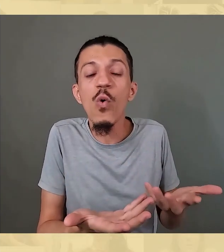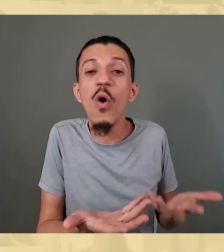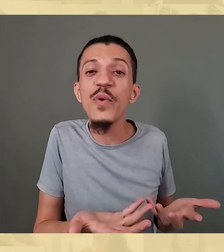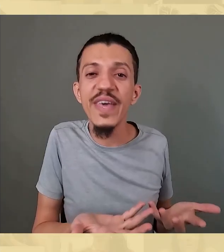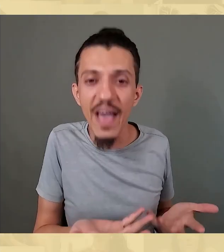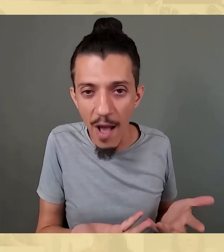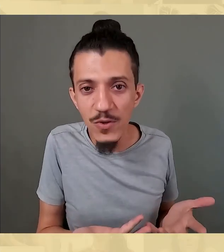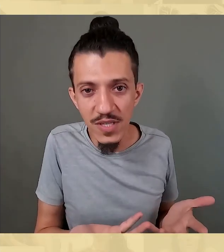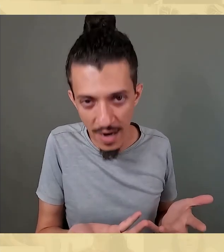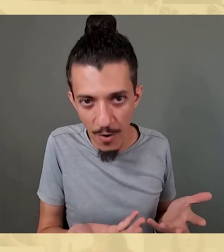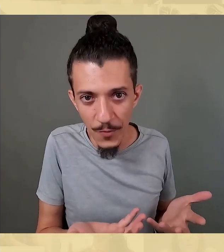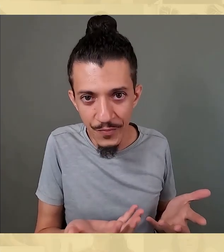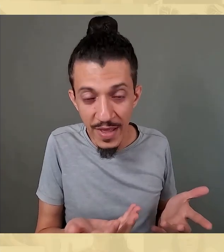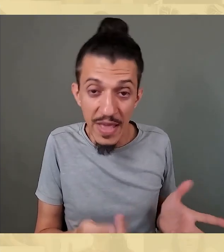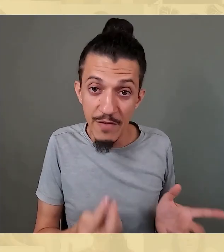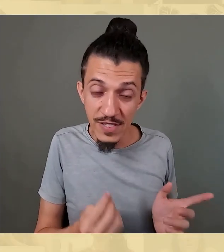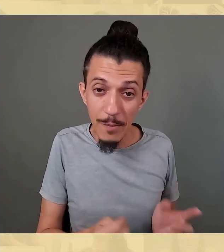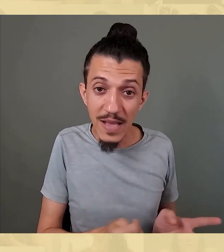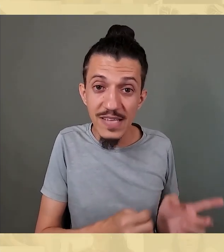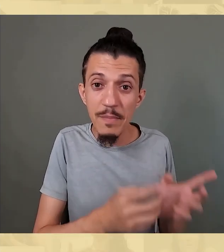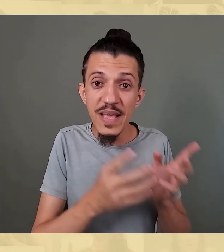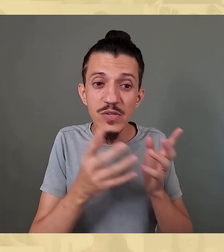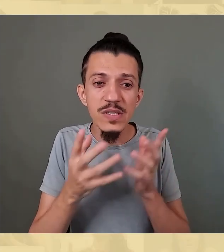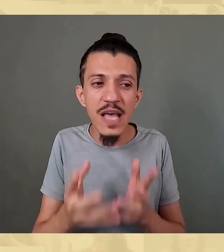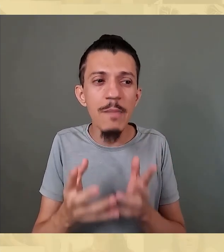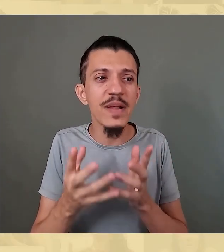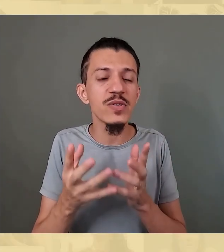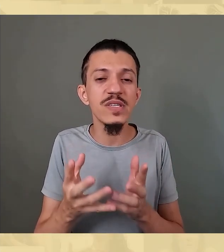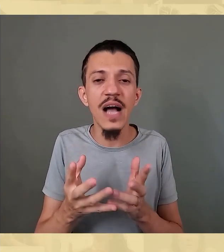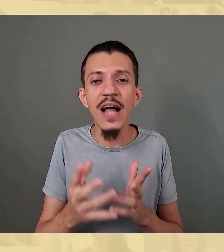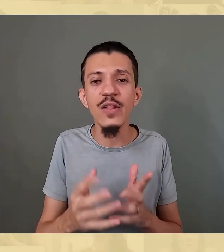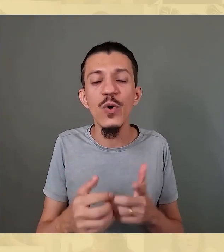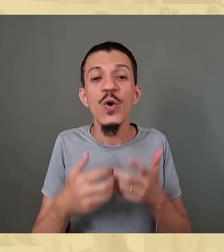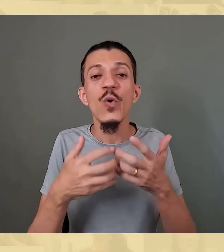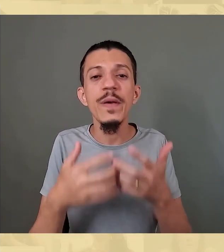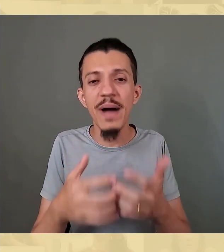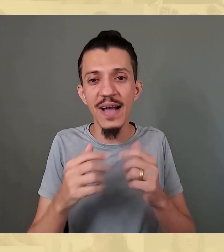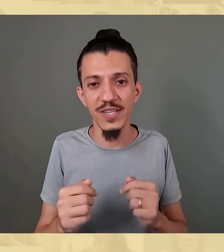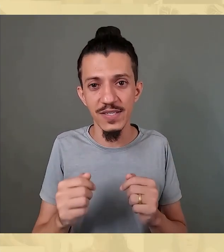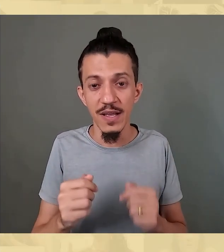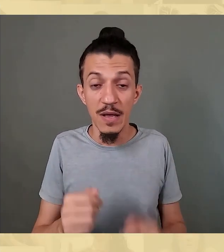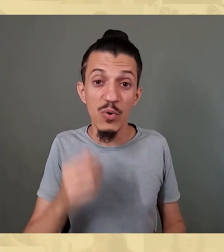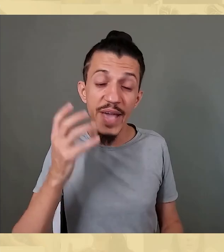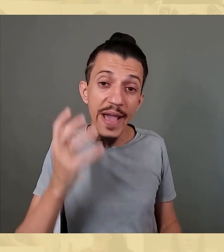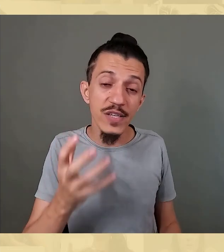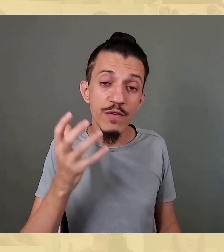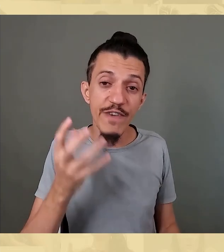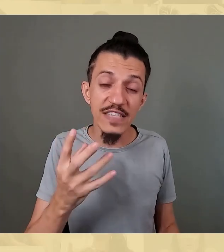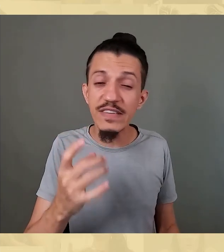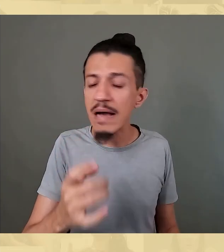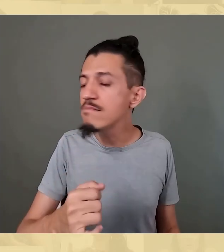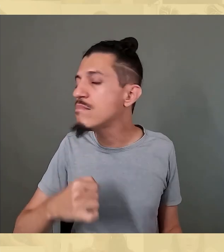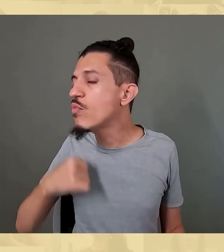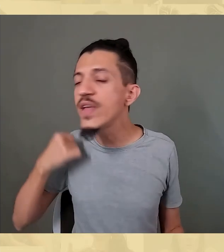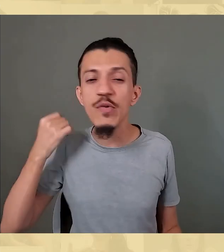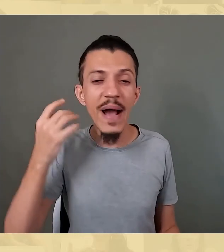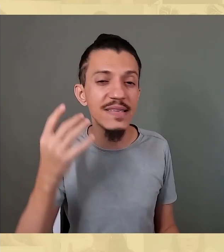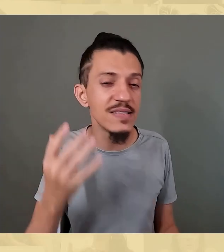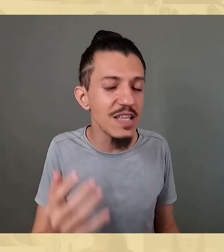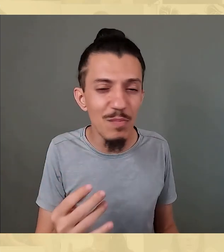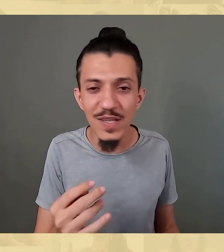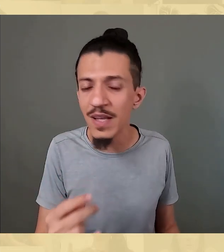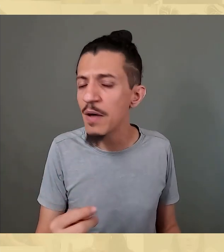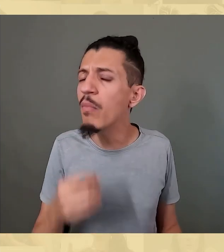visual como que é o sinal e você percebe isso sempre associado com imagens, porque isso faz ficar muito